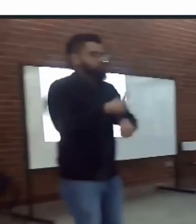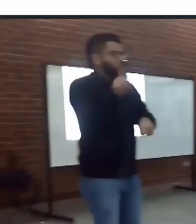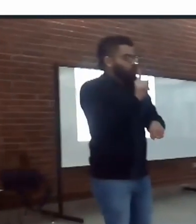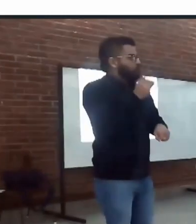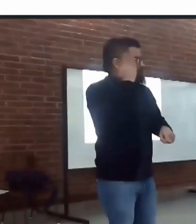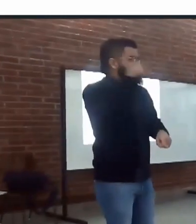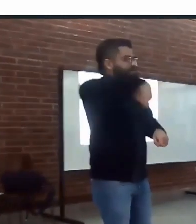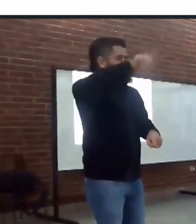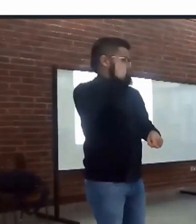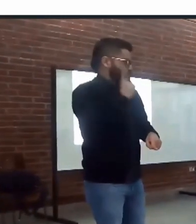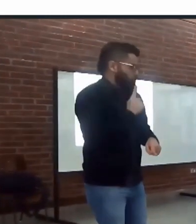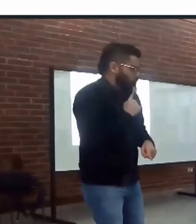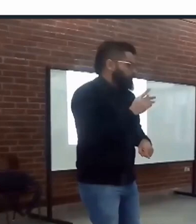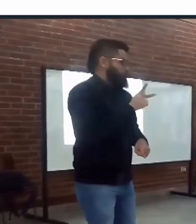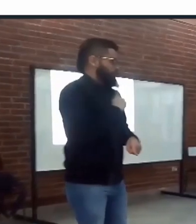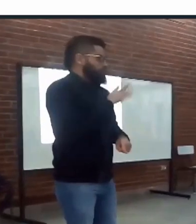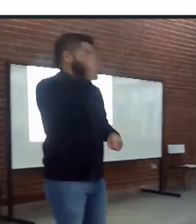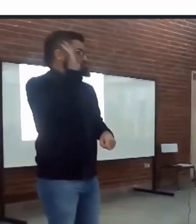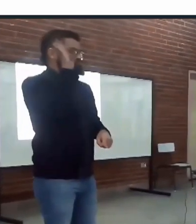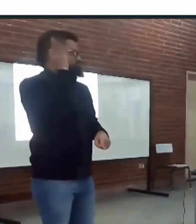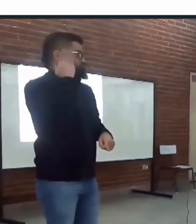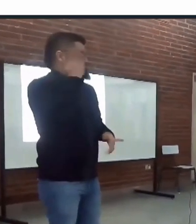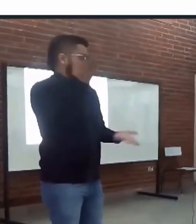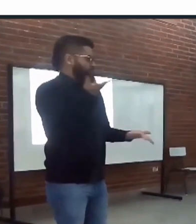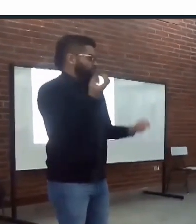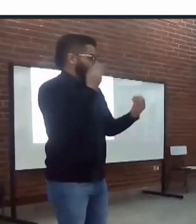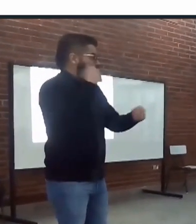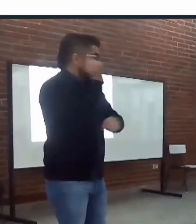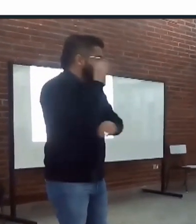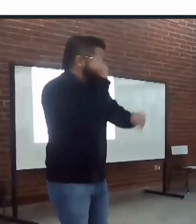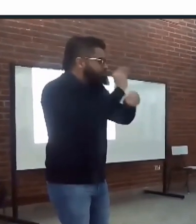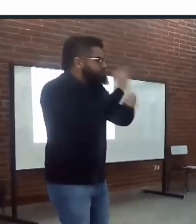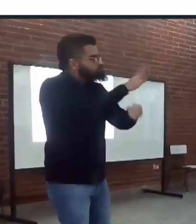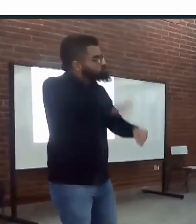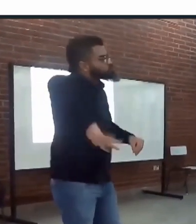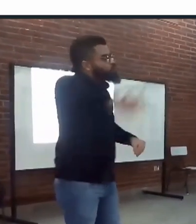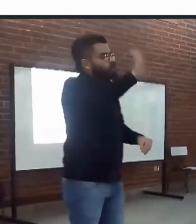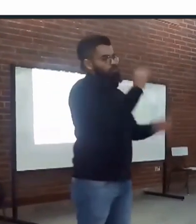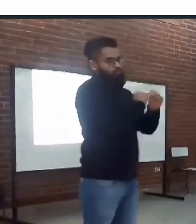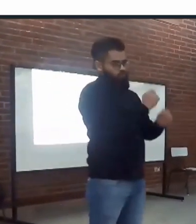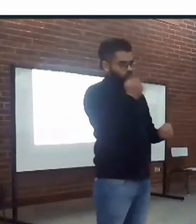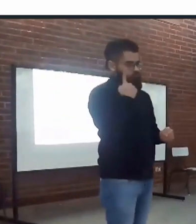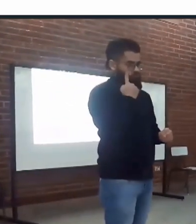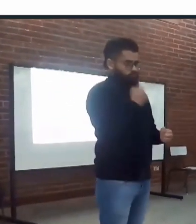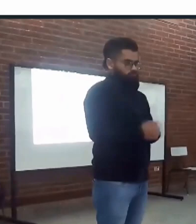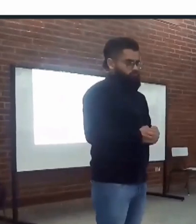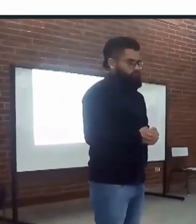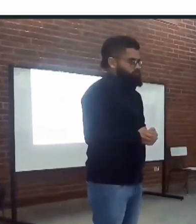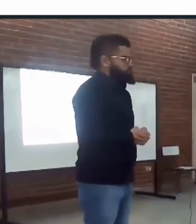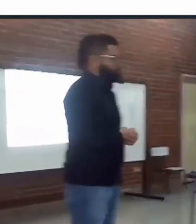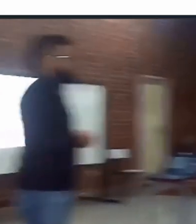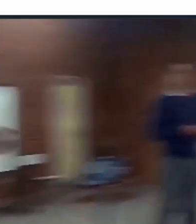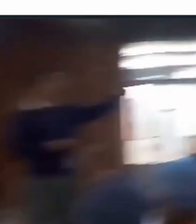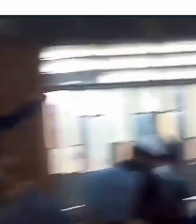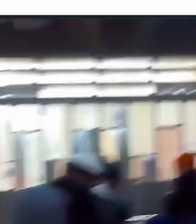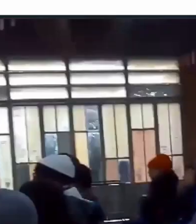formas de comunicarse, porque siempre se le dio todo, estaba ahí en la casa nomás. Pero ¿qué pasa cuando ese niño va a la escuela o sale